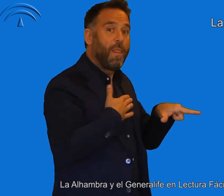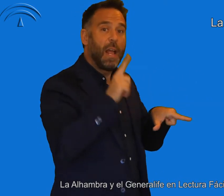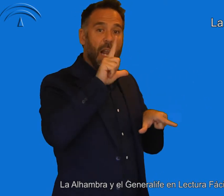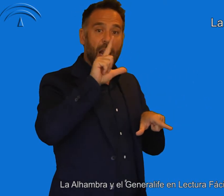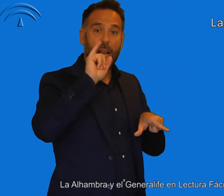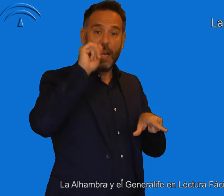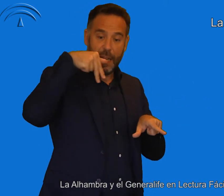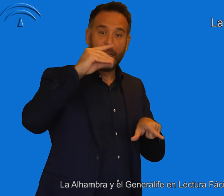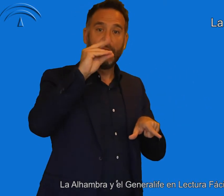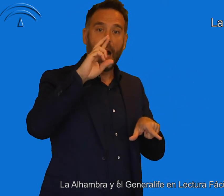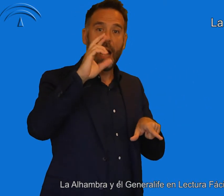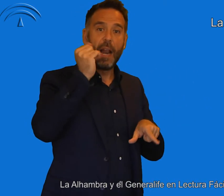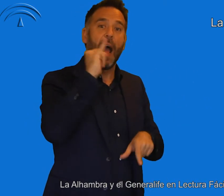Lindaraja.